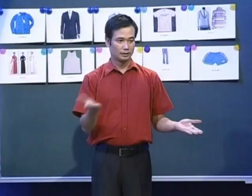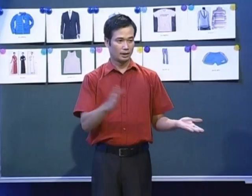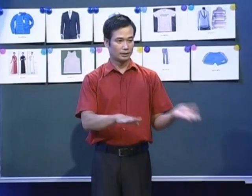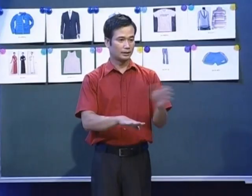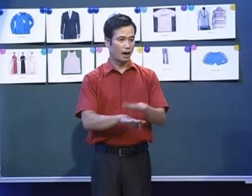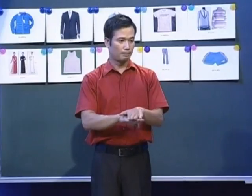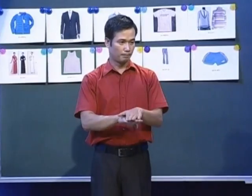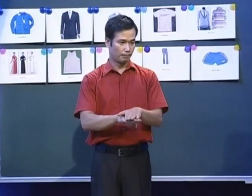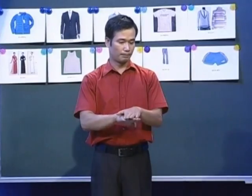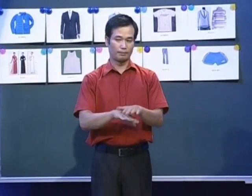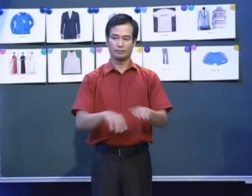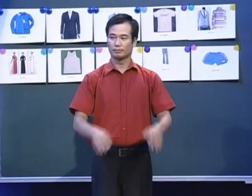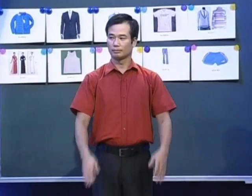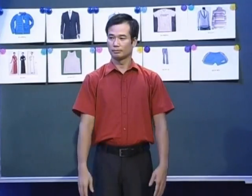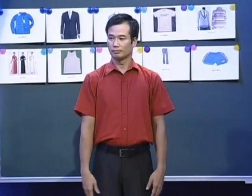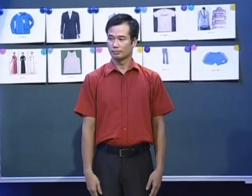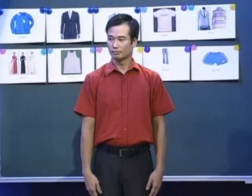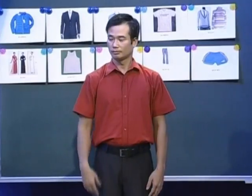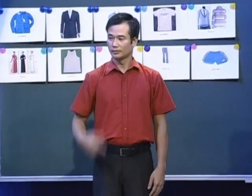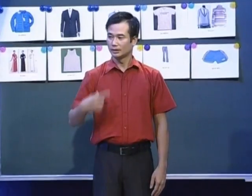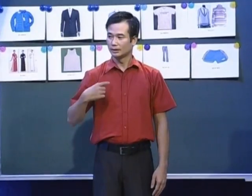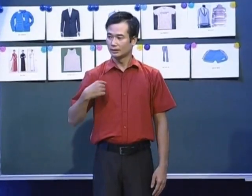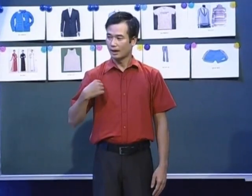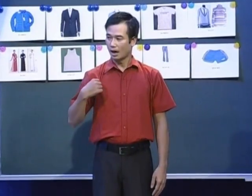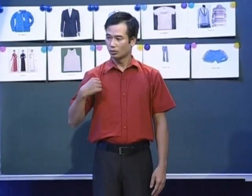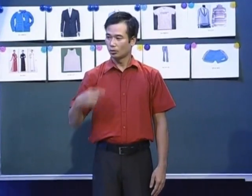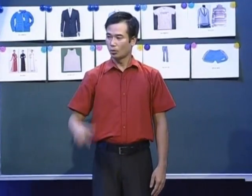Động tác thứ nhất, tay phải nắm, ngón cái và ngón trỏ mở ra nắm vào,